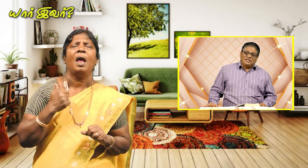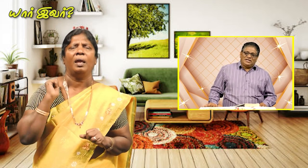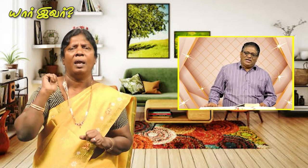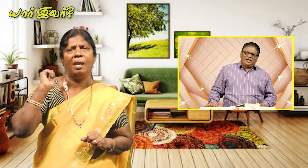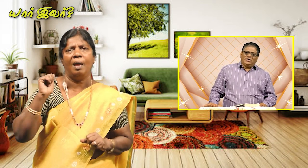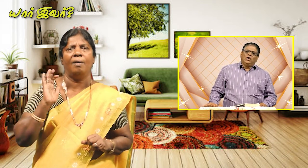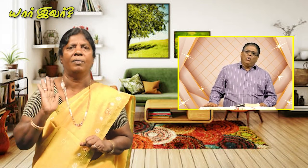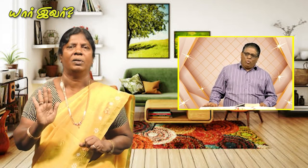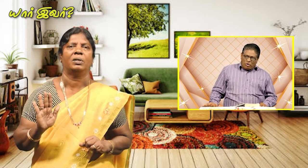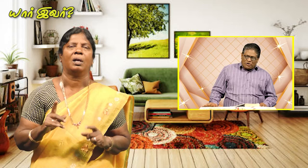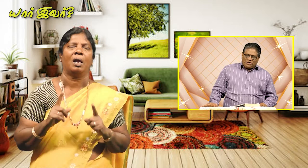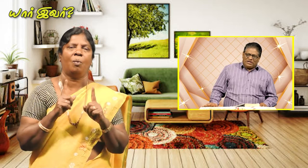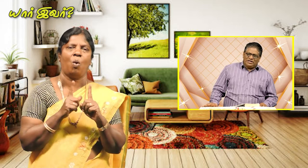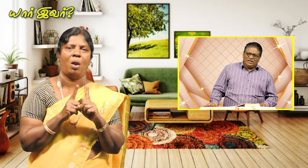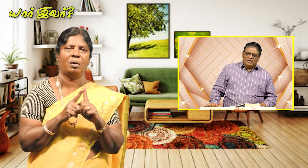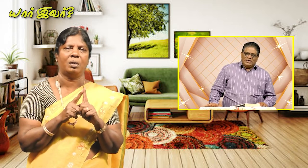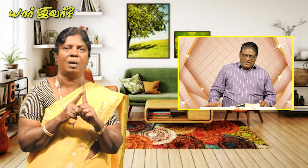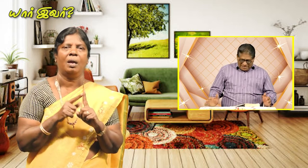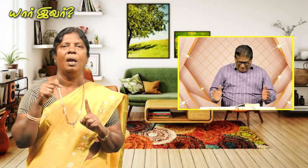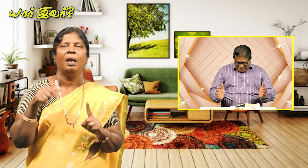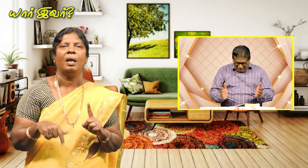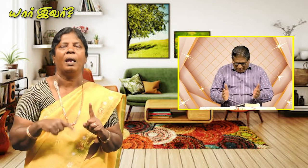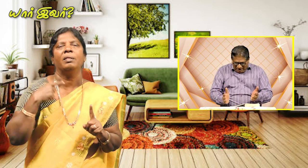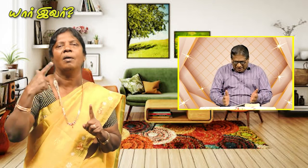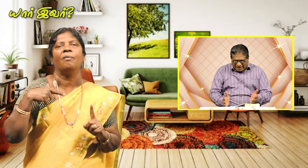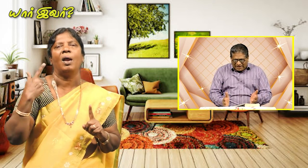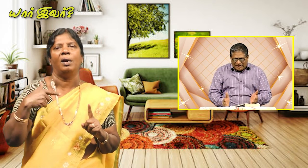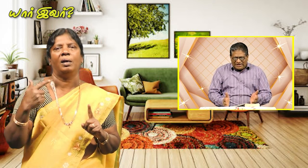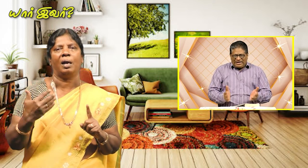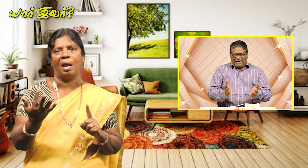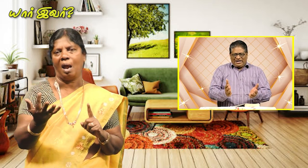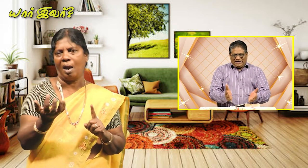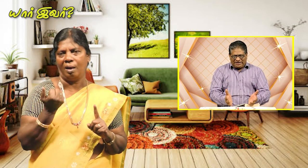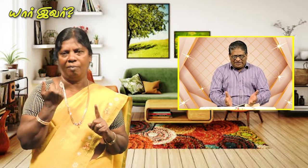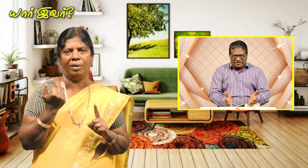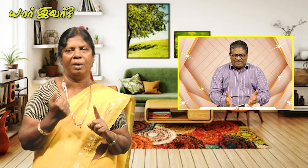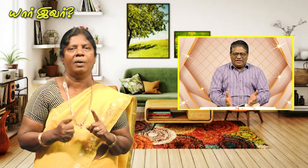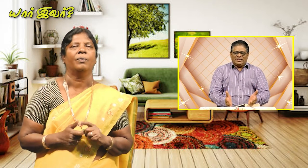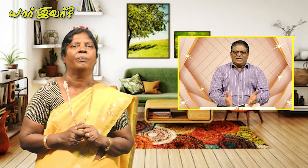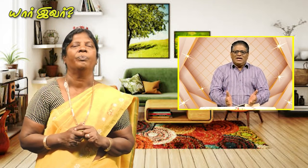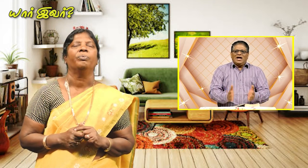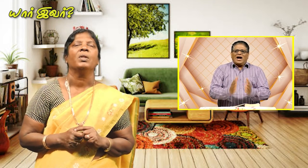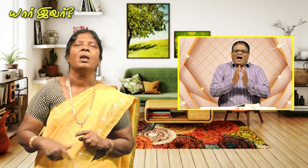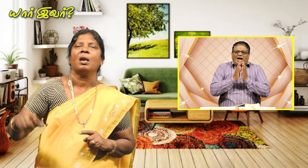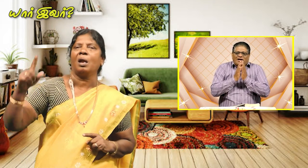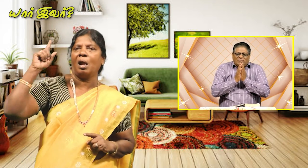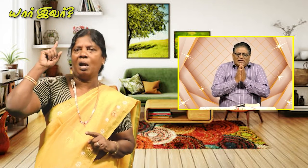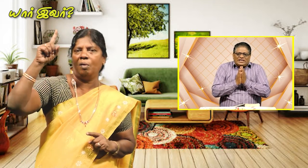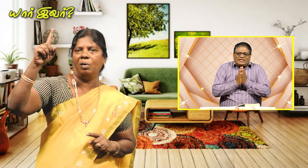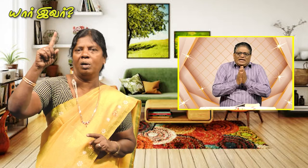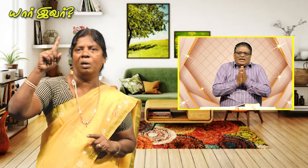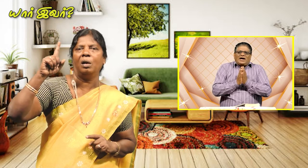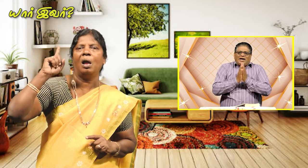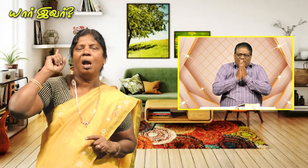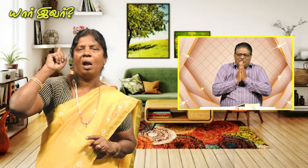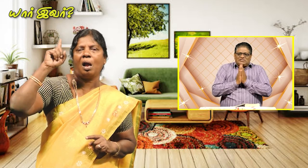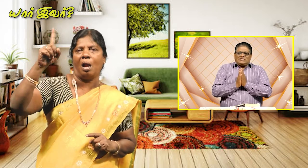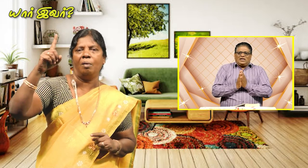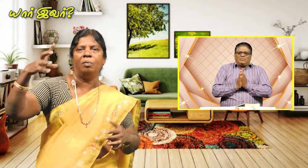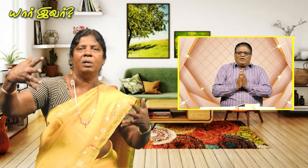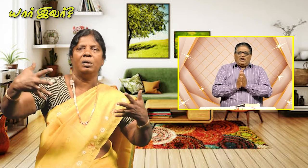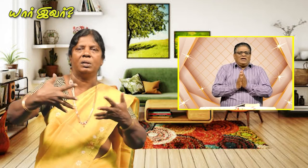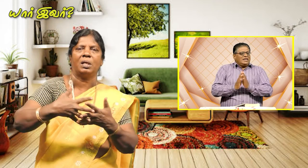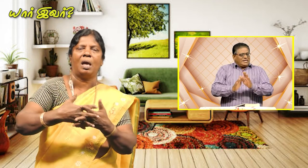என்னென்ன வச்சிருக்கிறாரு? ஒன்று, இந்த வாழ்க்கையை நீங்க அடையிறதுக்கு கடவுள்கிட்ட